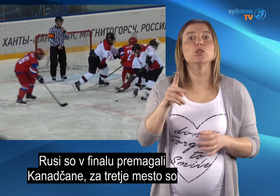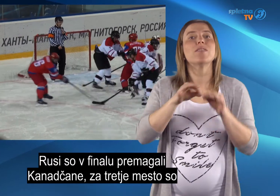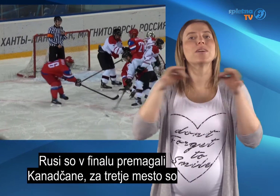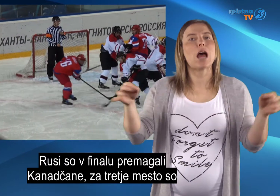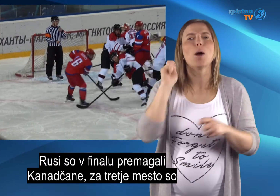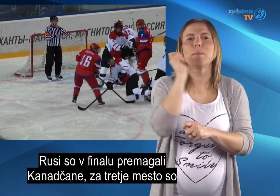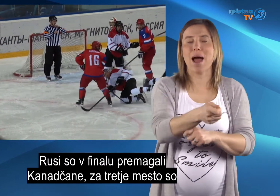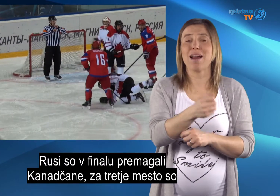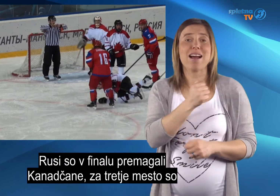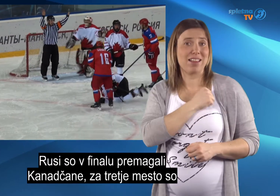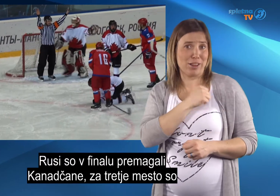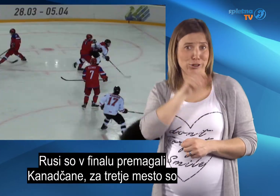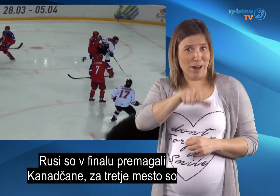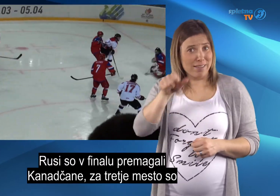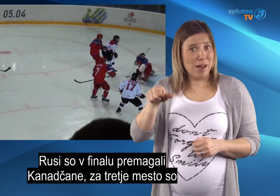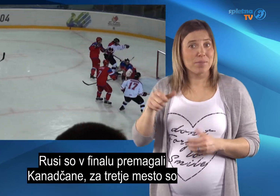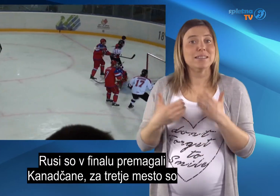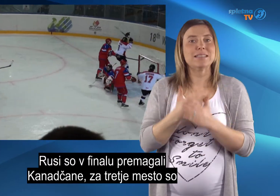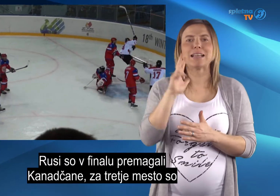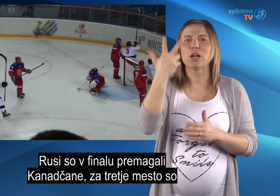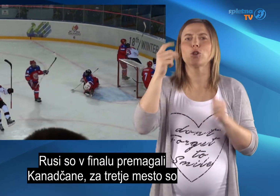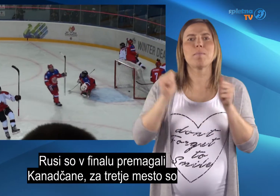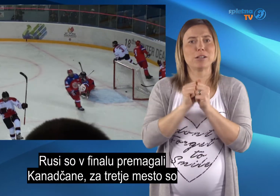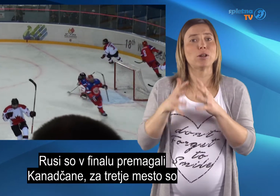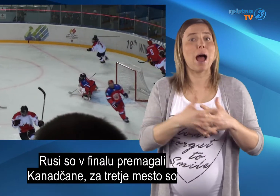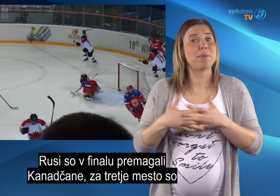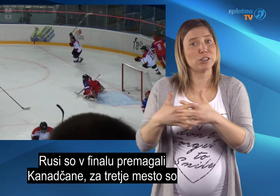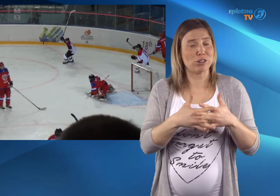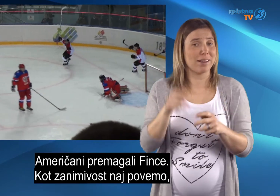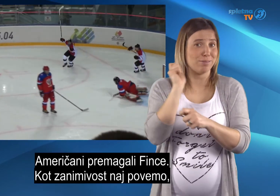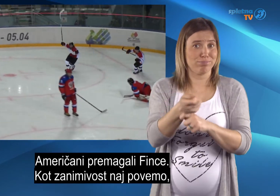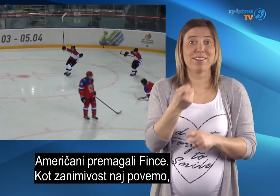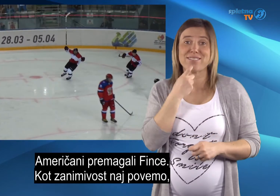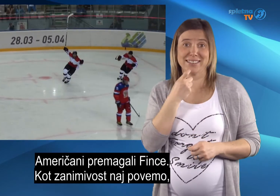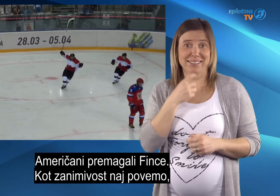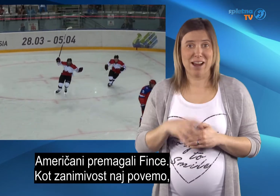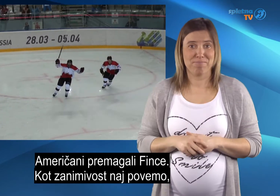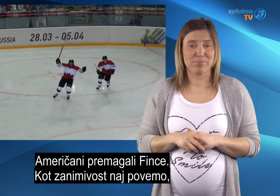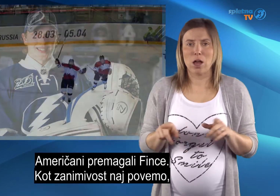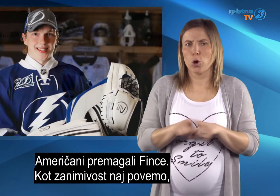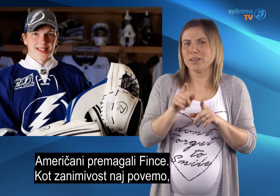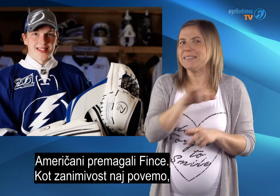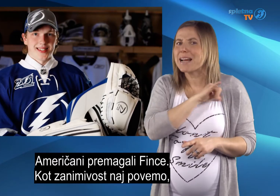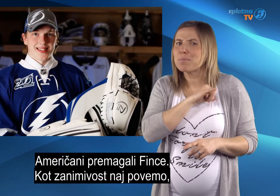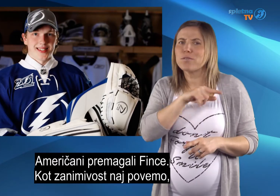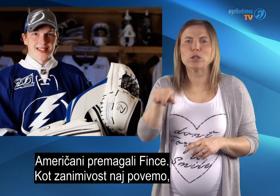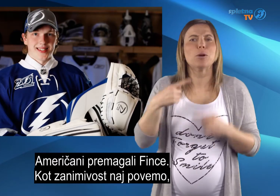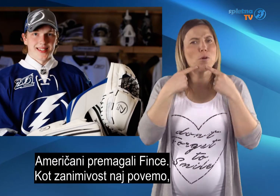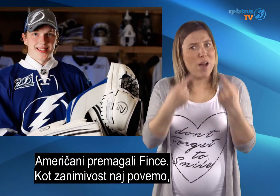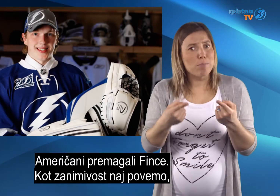Rusi so v finalu premagali Kanačane, za 3. mesto so Američani premagali Fince. Kot zanimivost naj povemo,